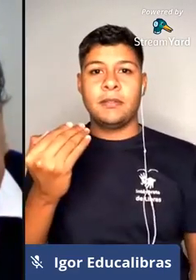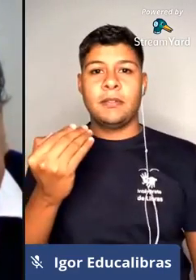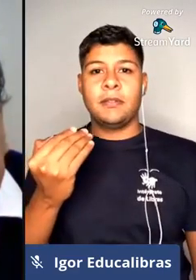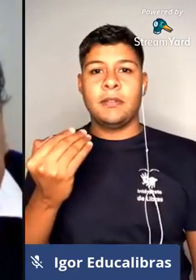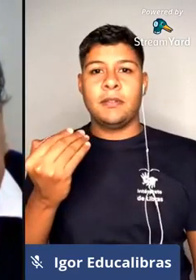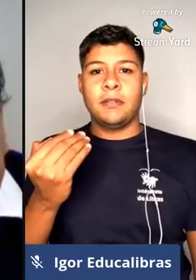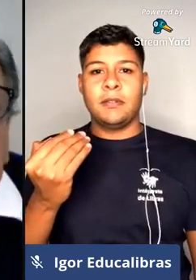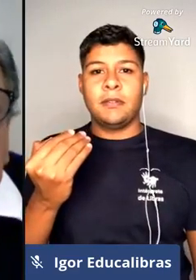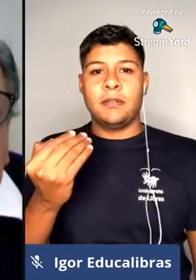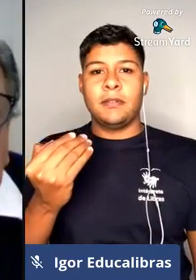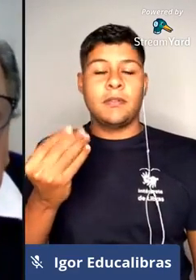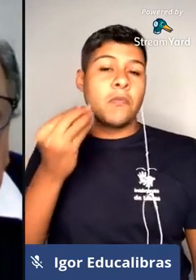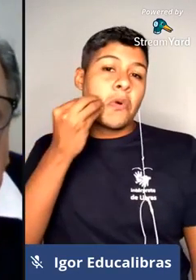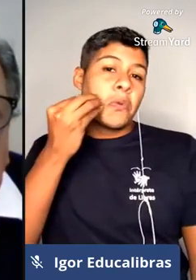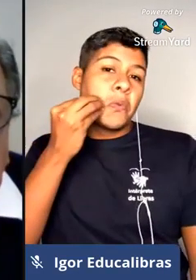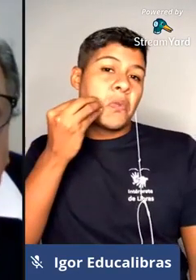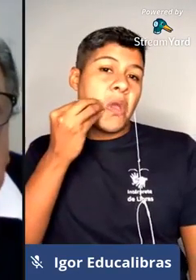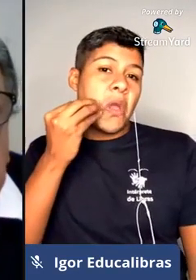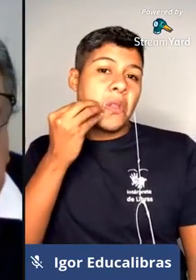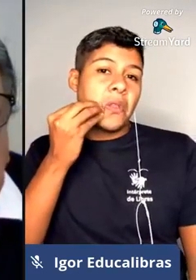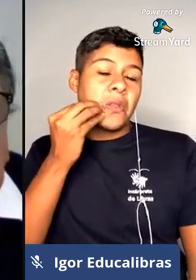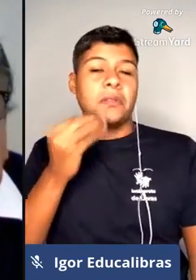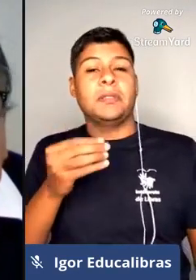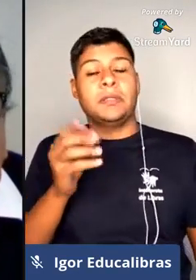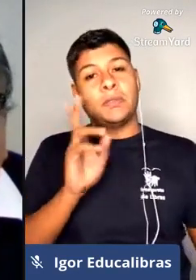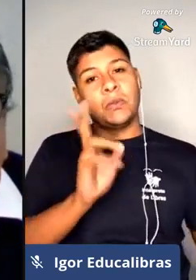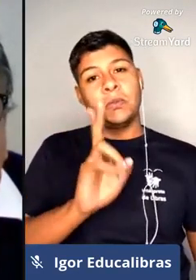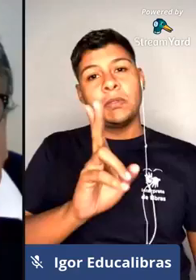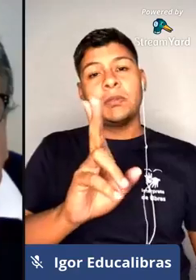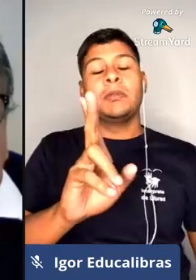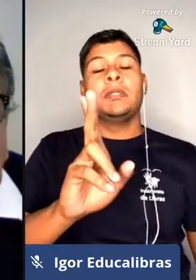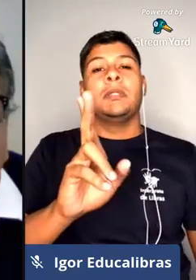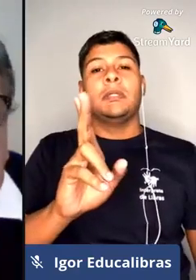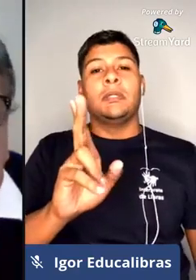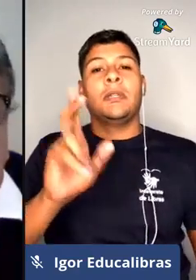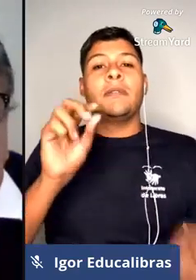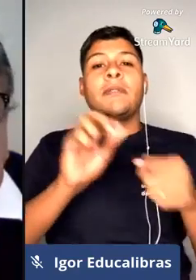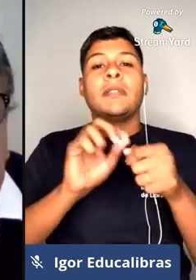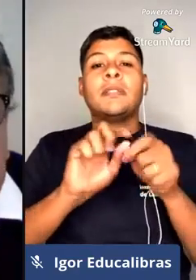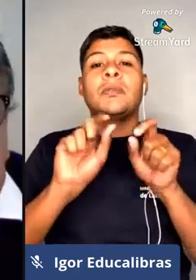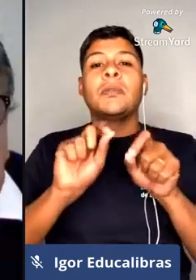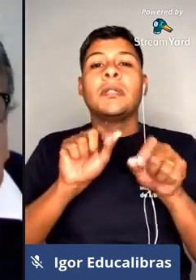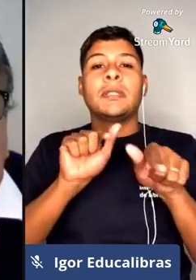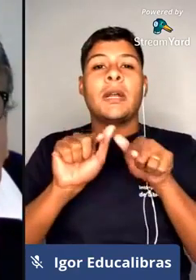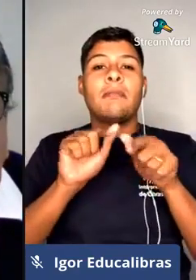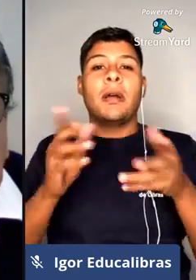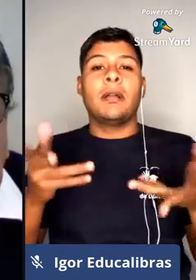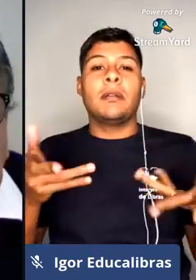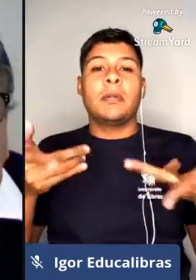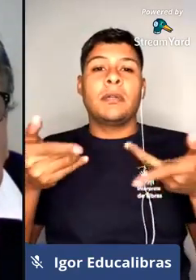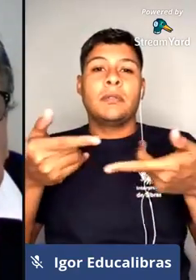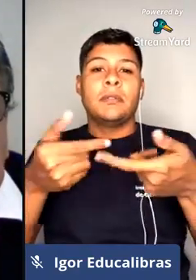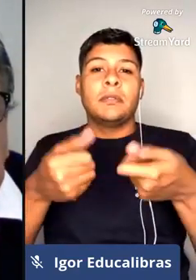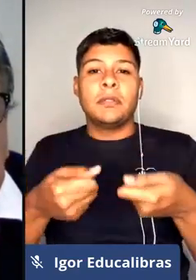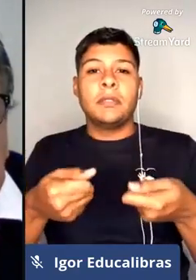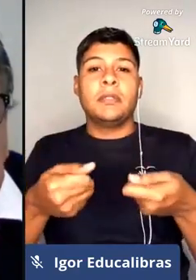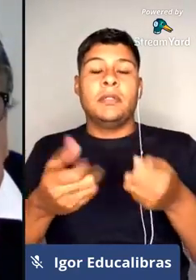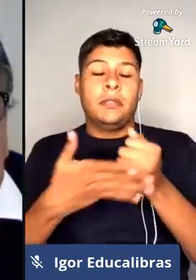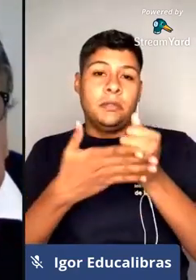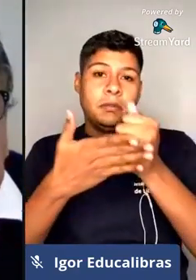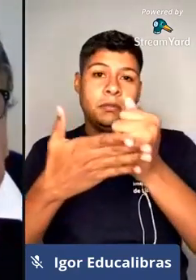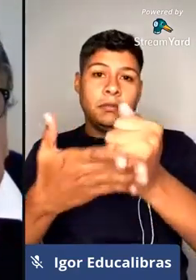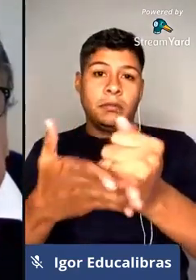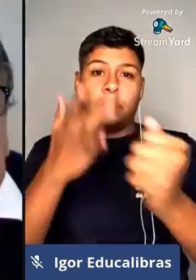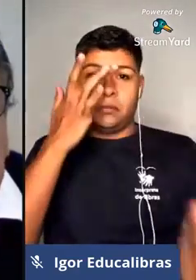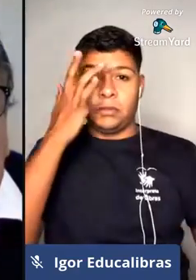pela oportunidade e continuem fazendo esse trabalho magnífico a favor das pessoas